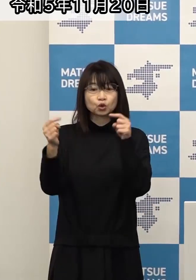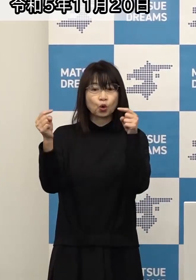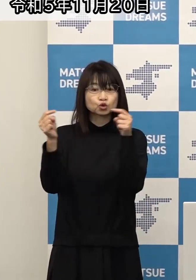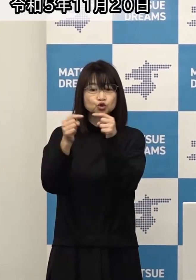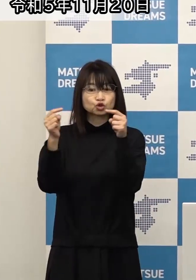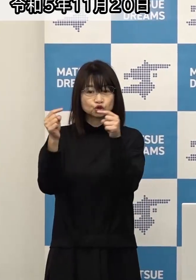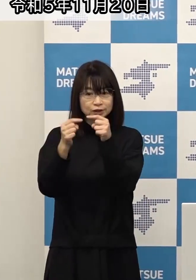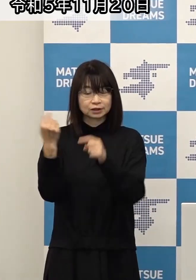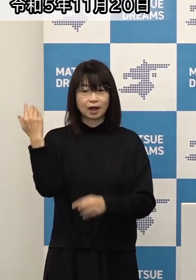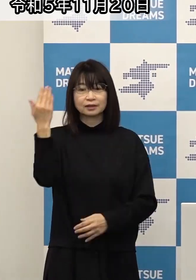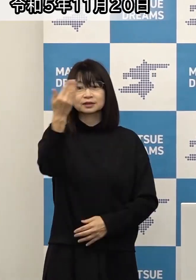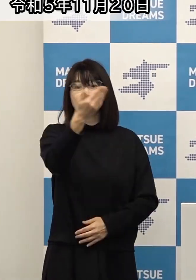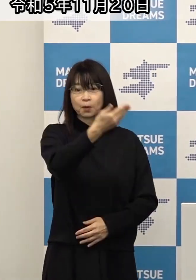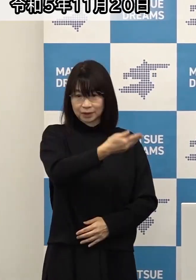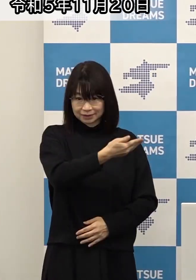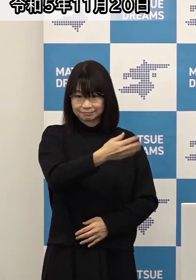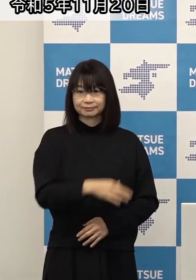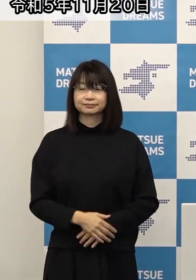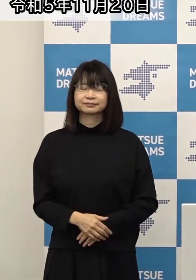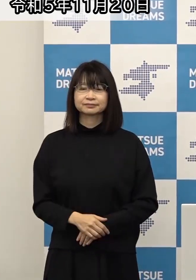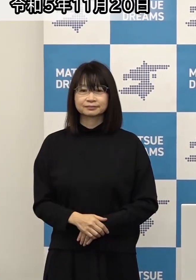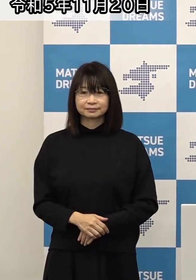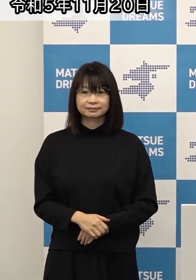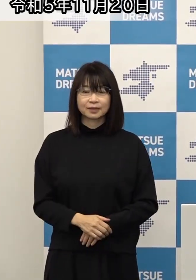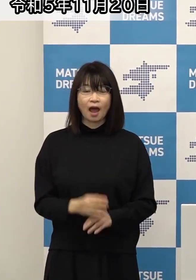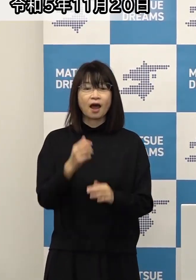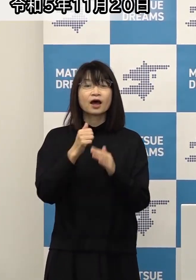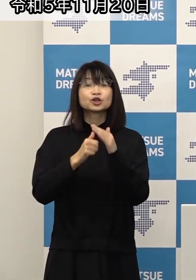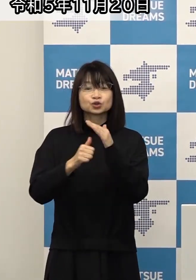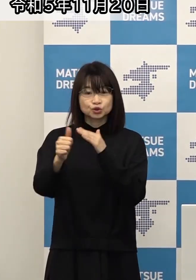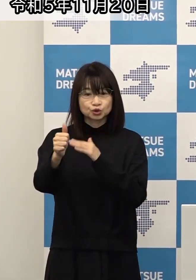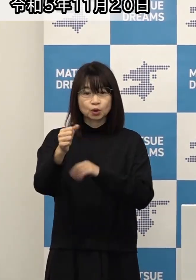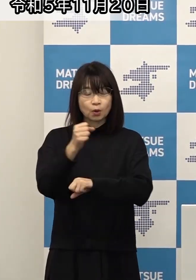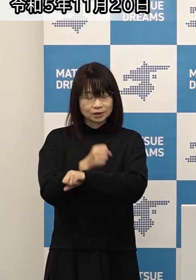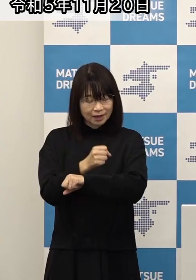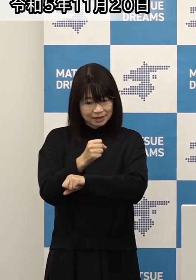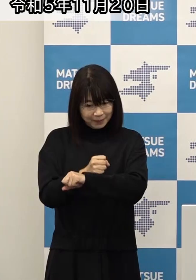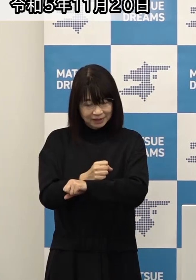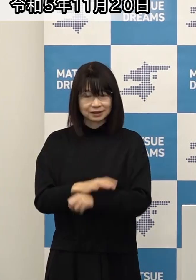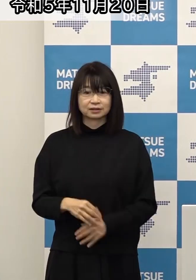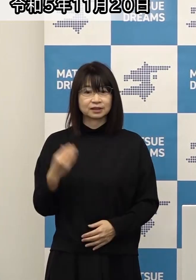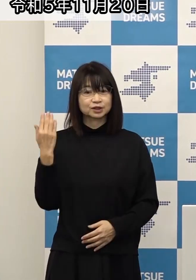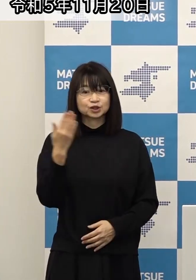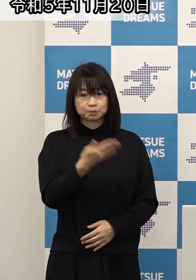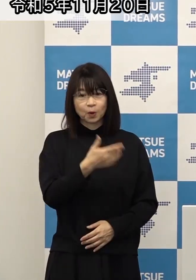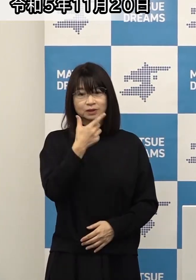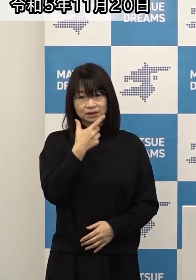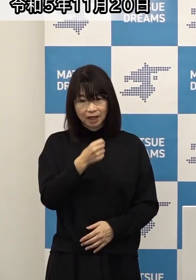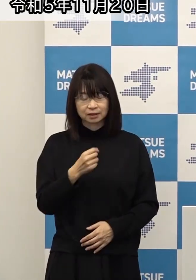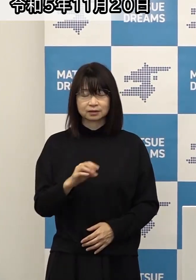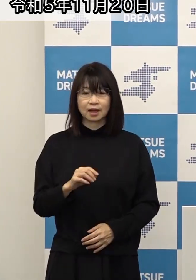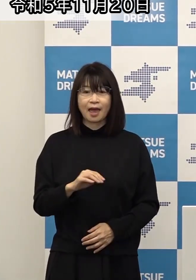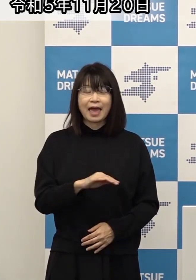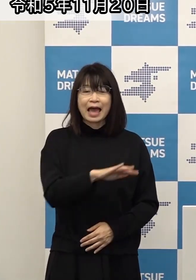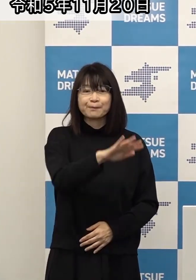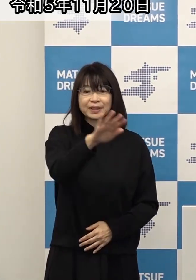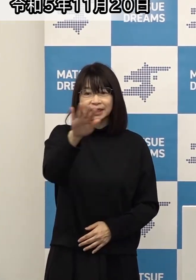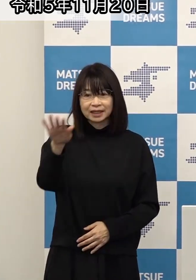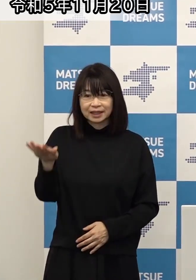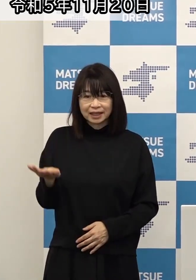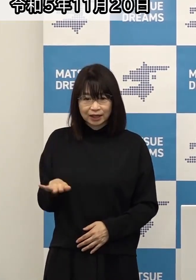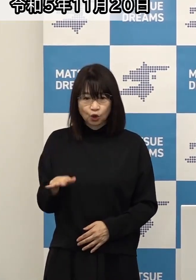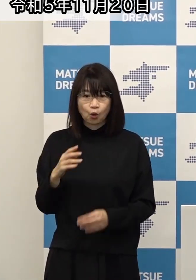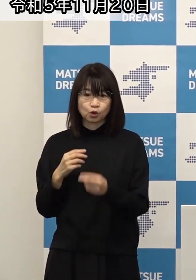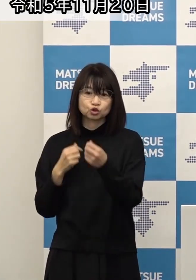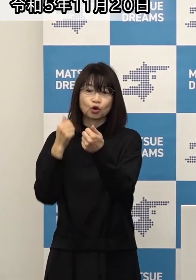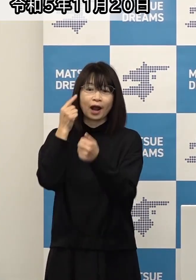。はい、まず出張お疲れ様でした。みんなのトライアルについて伺いたいんですけど、はい、いろいろ実証